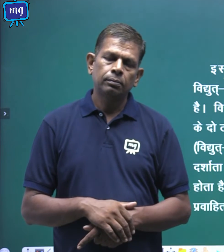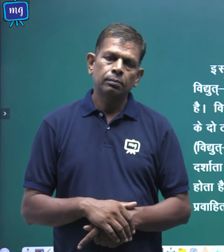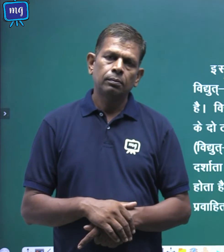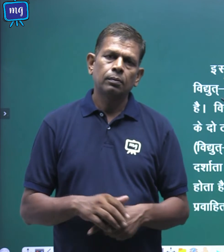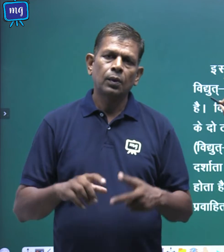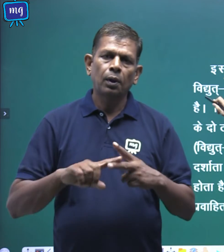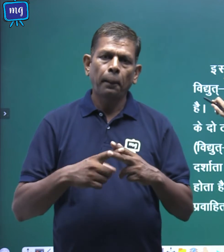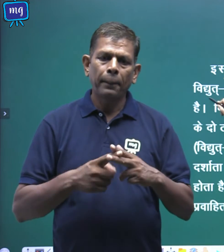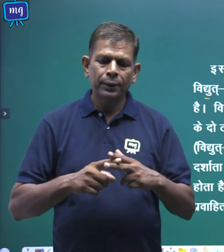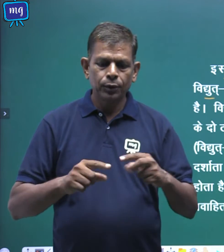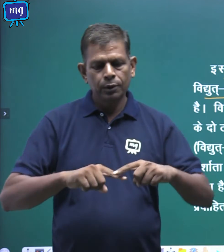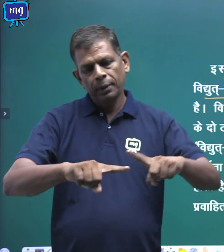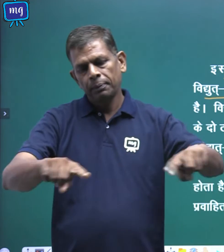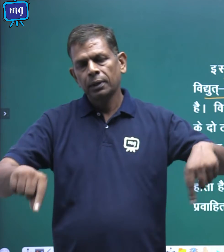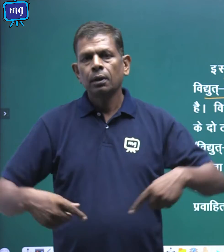विद्युत परिपथ का